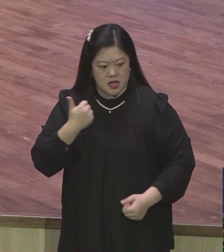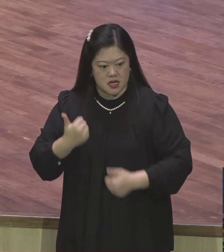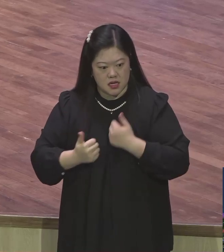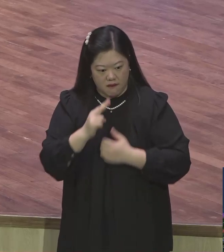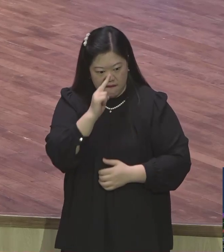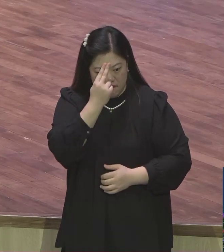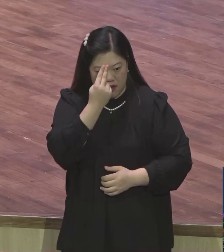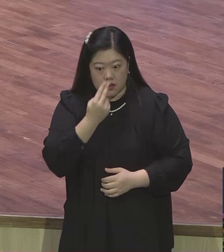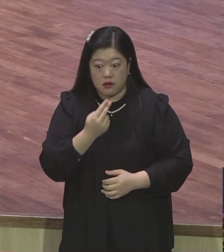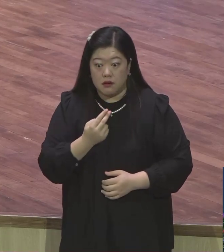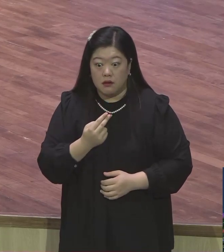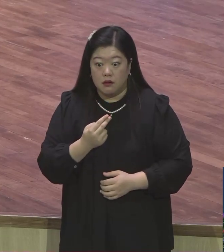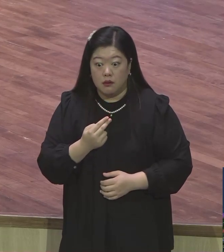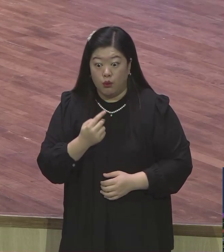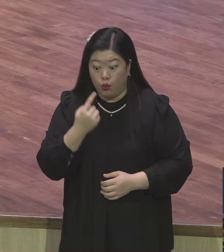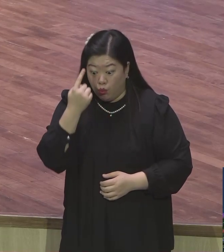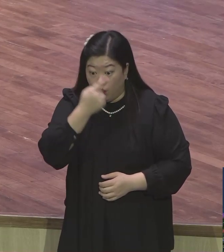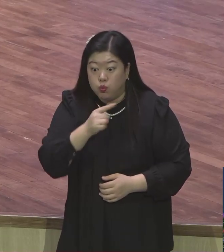뭘 했다고?